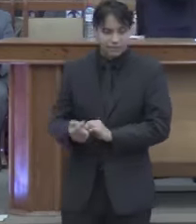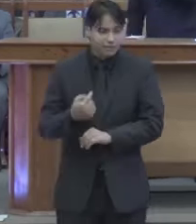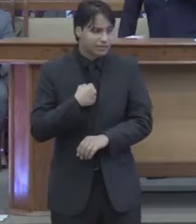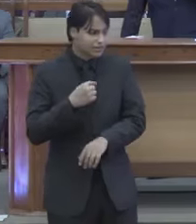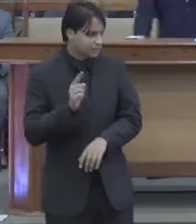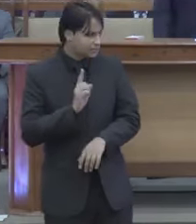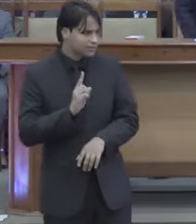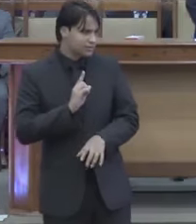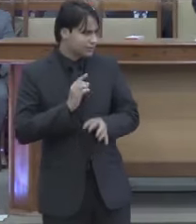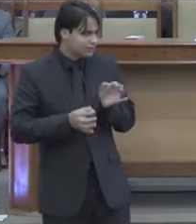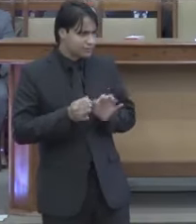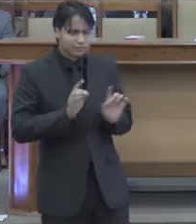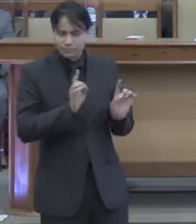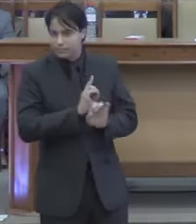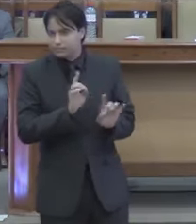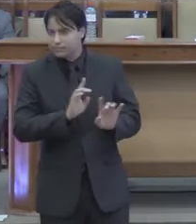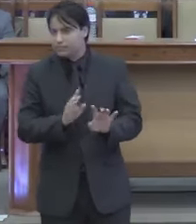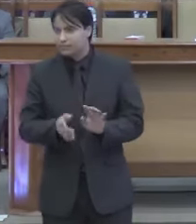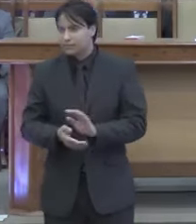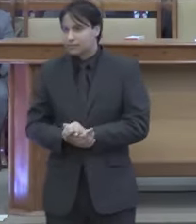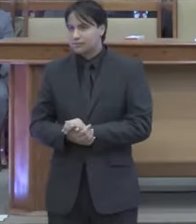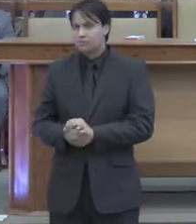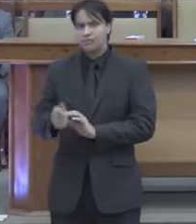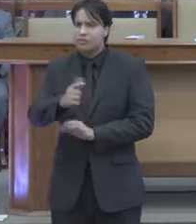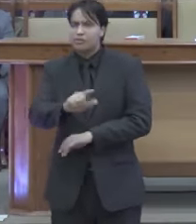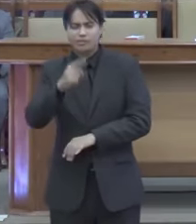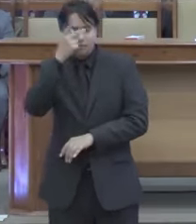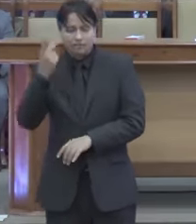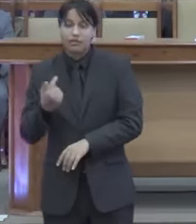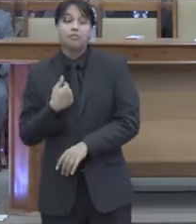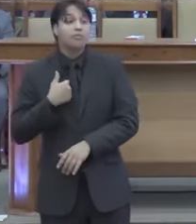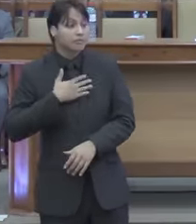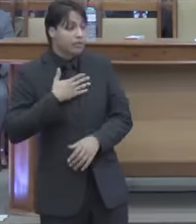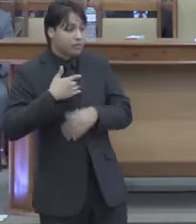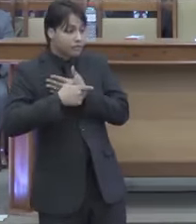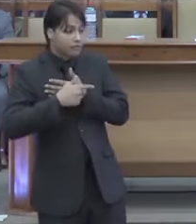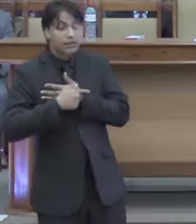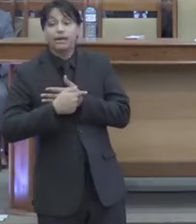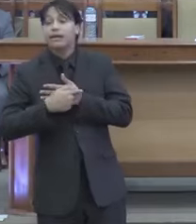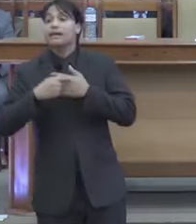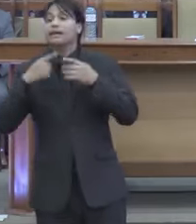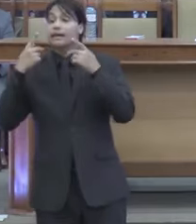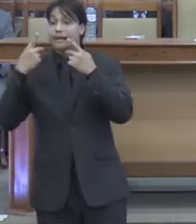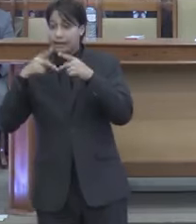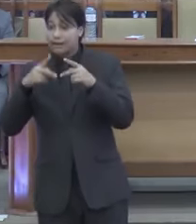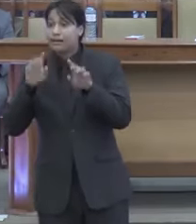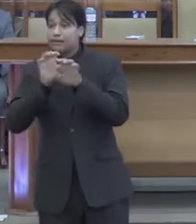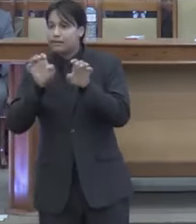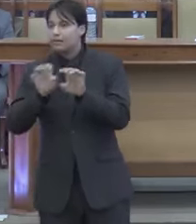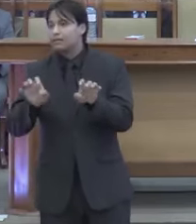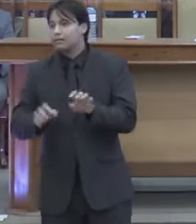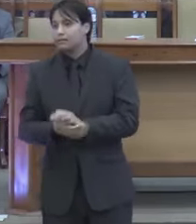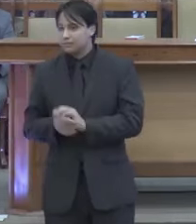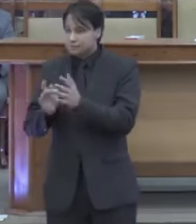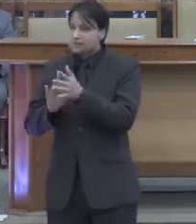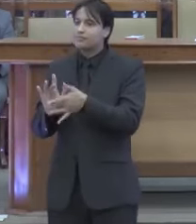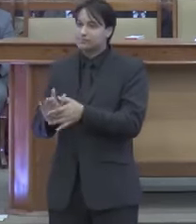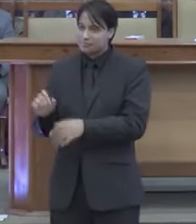de vocês, procura outra coisa, eu vim para pregar o evangelho, é assim, Jesus era desse